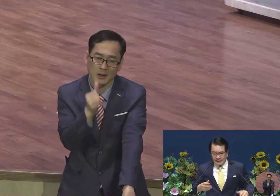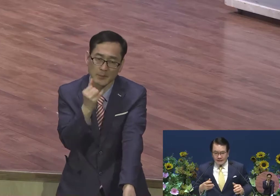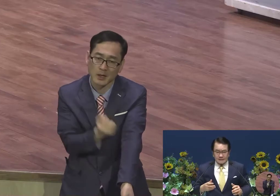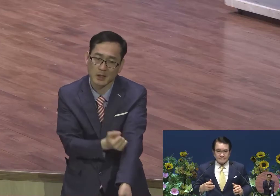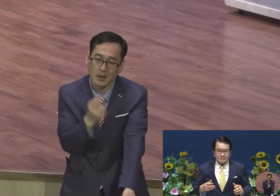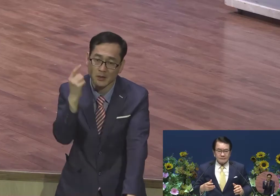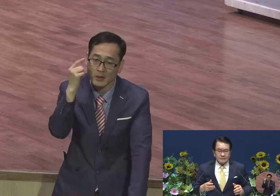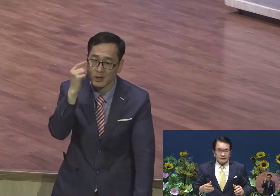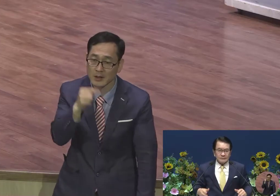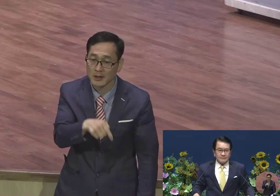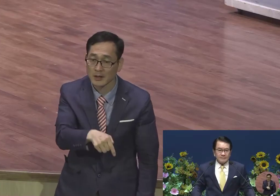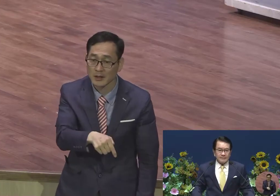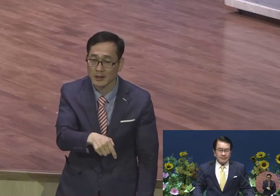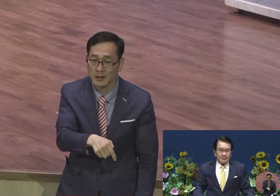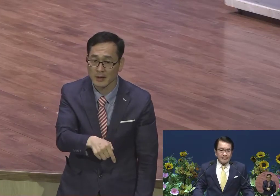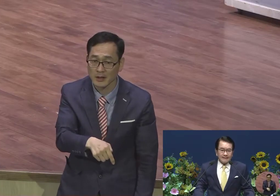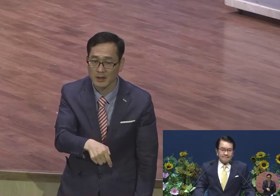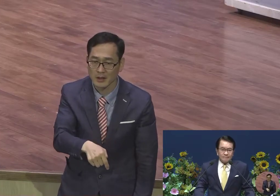마약으로